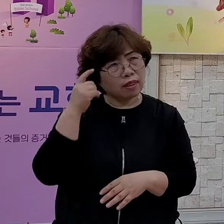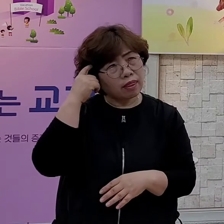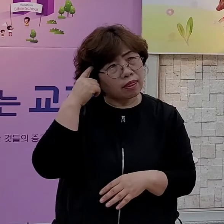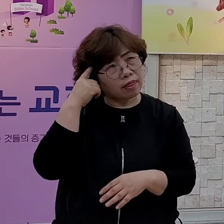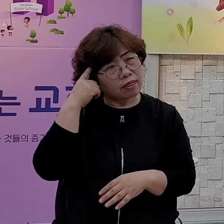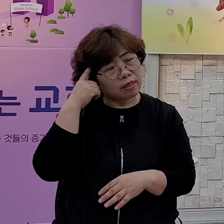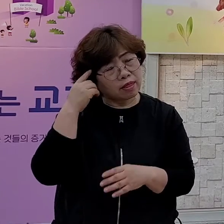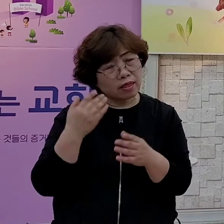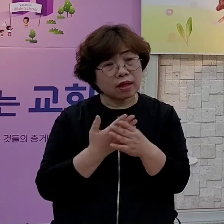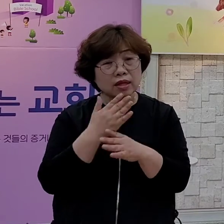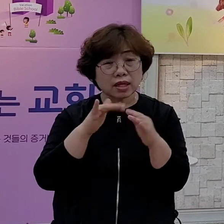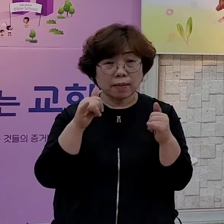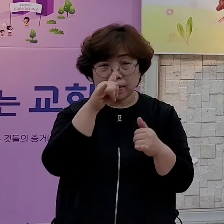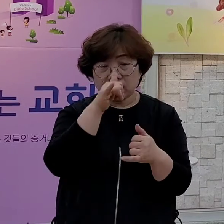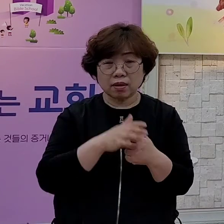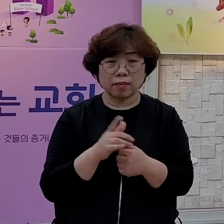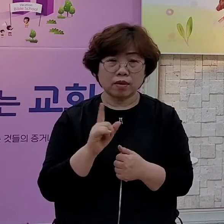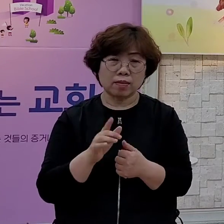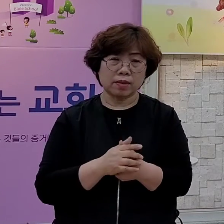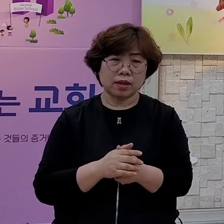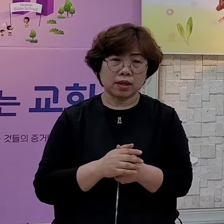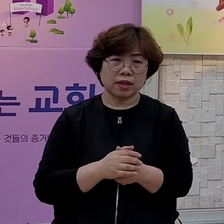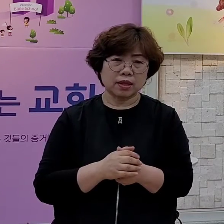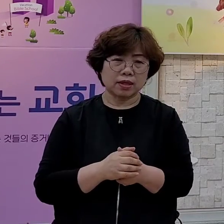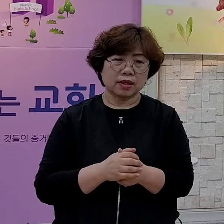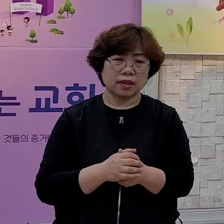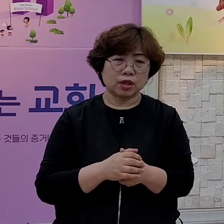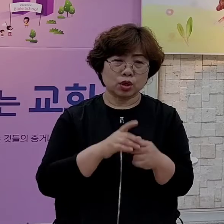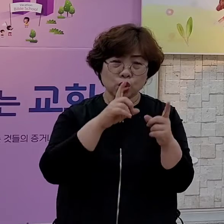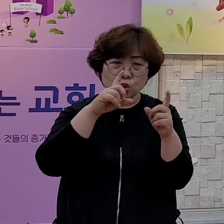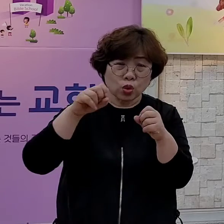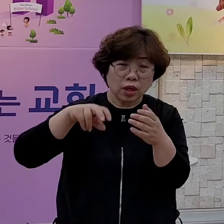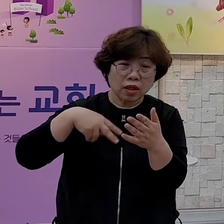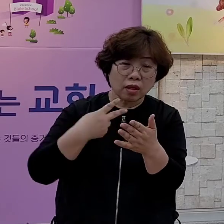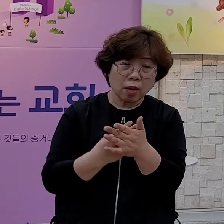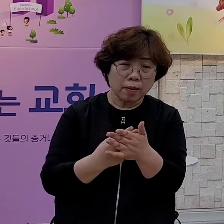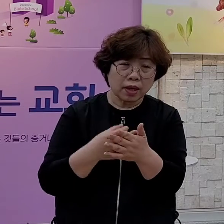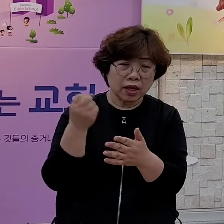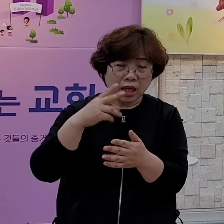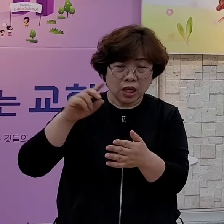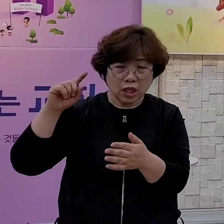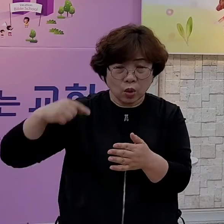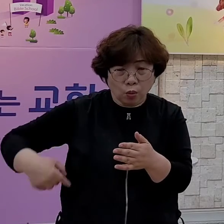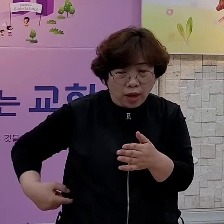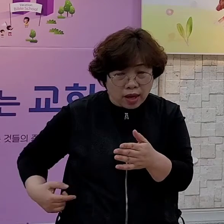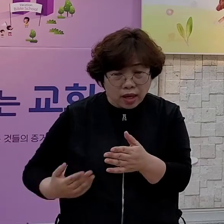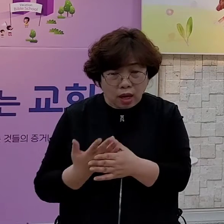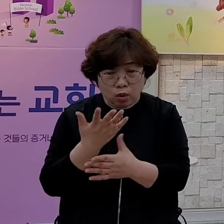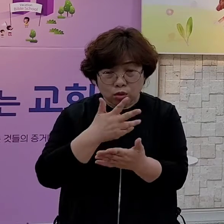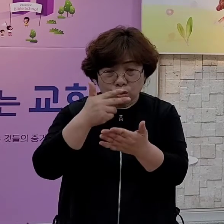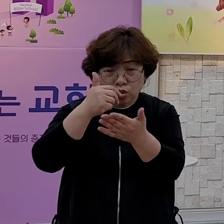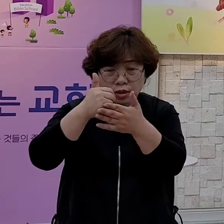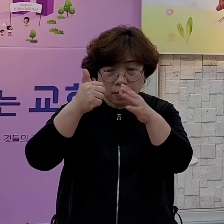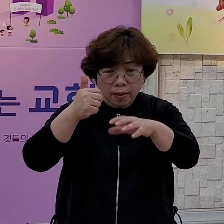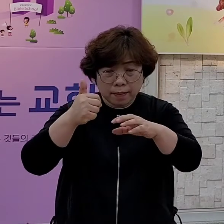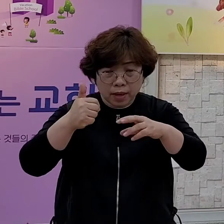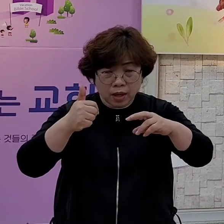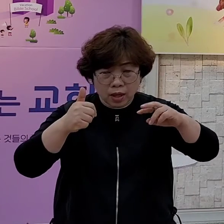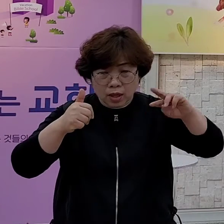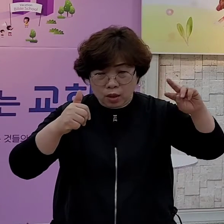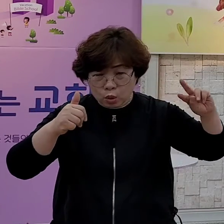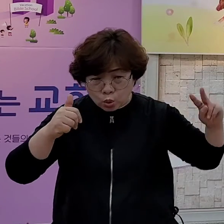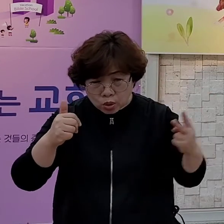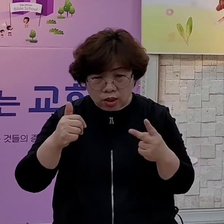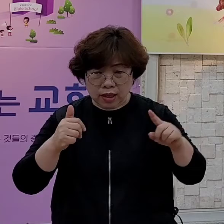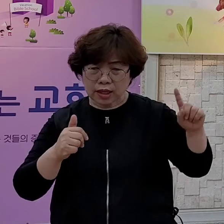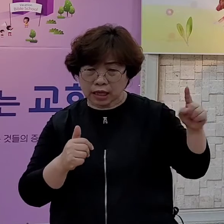예전에 잠깐 그 유혹에서 넘어졌던 그리고 다시 회개하고 주님 앞에 온전히 돌이켰던 그